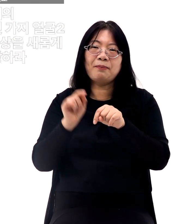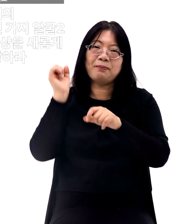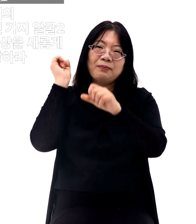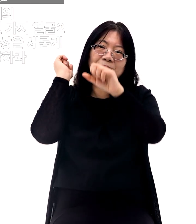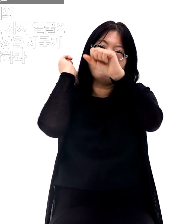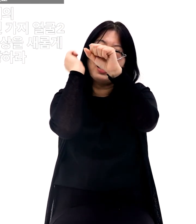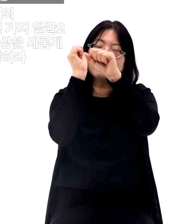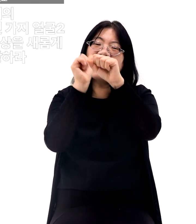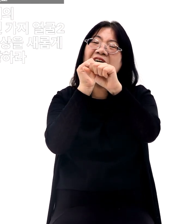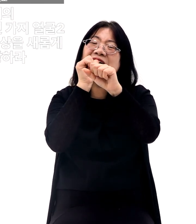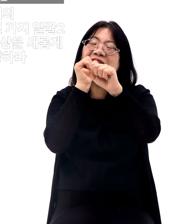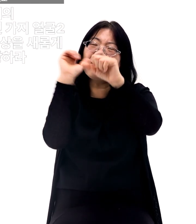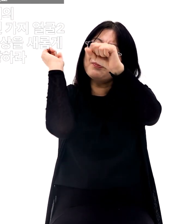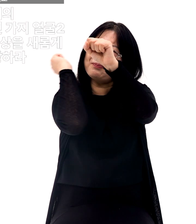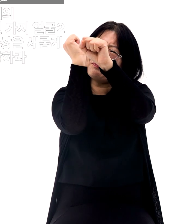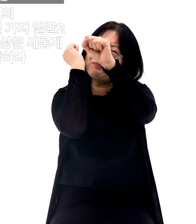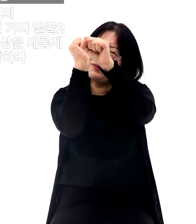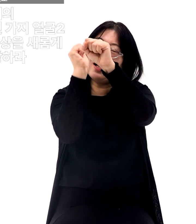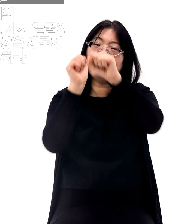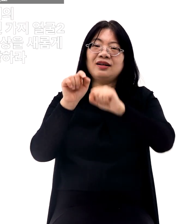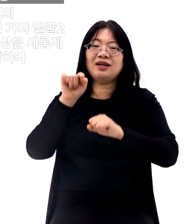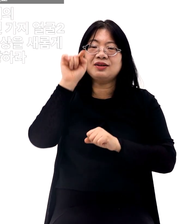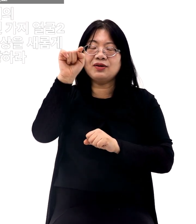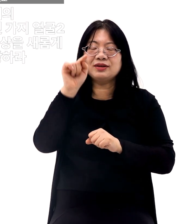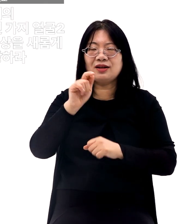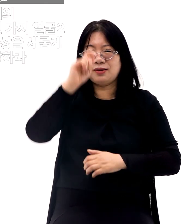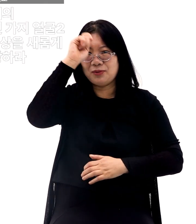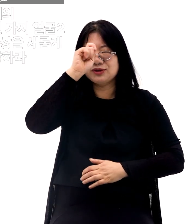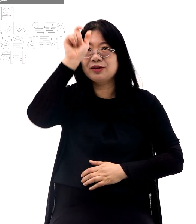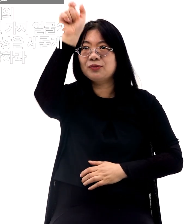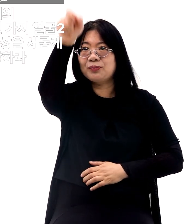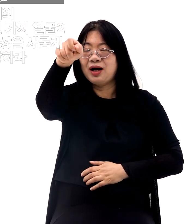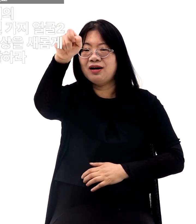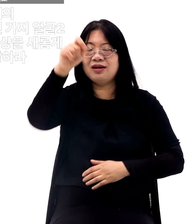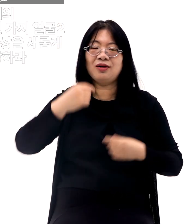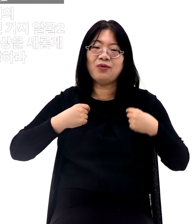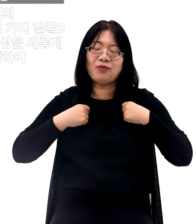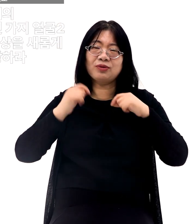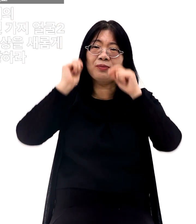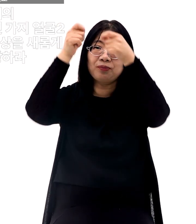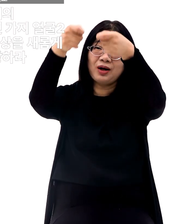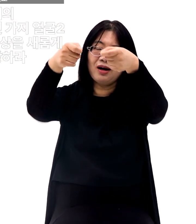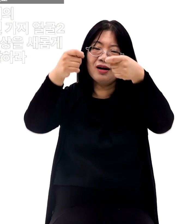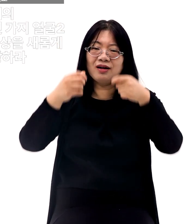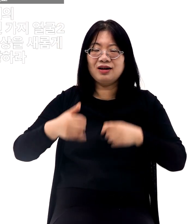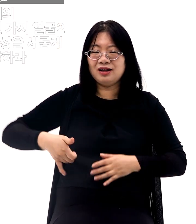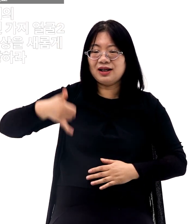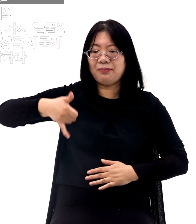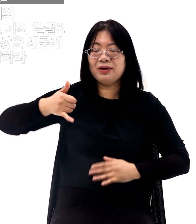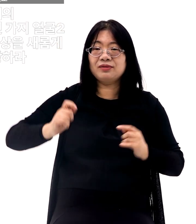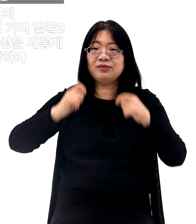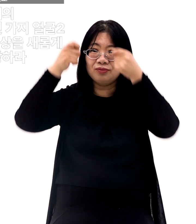파자마도 걸어놓고 모자도 걸어놓고 삶의 이런저런 것들을 다 거기다 걸어놔요.